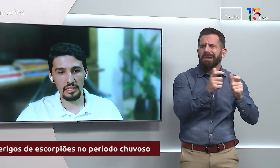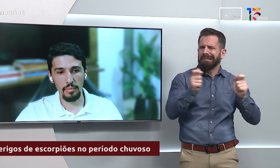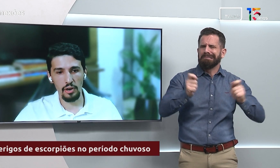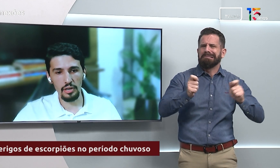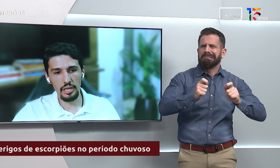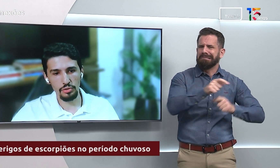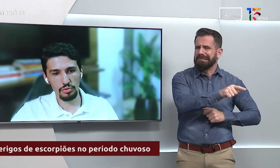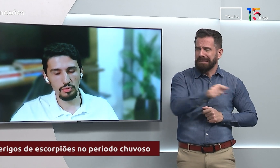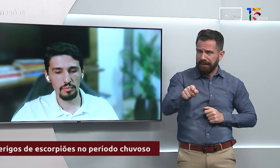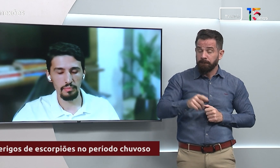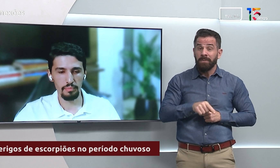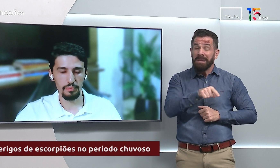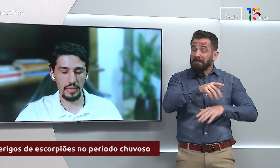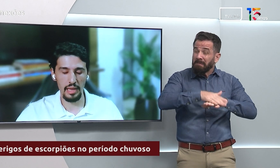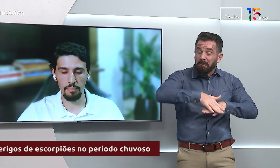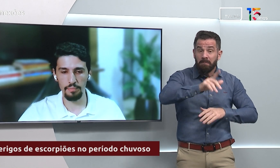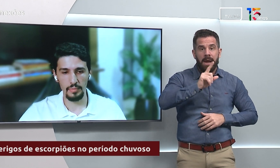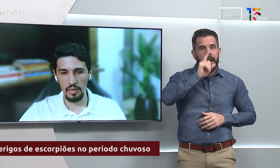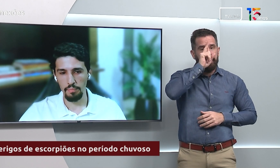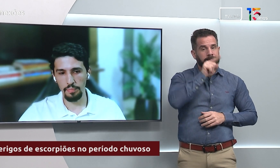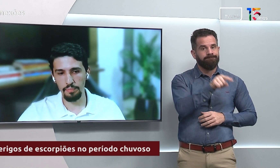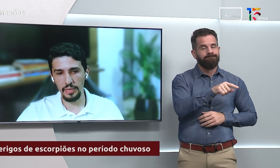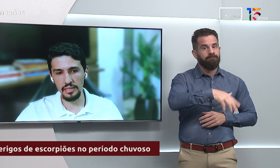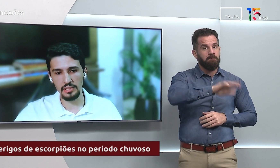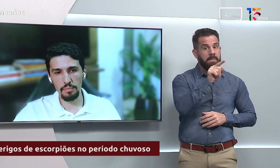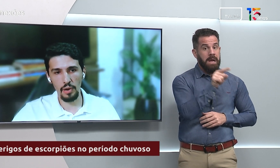que apresenta maior risco,